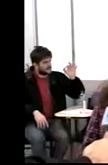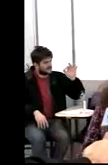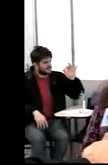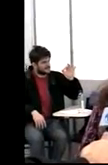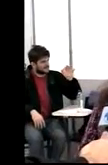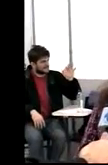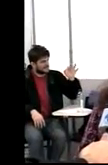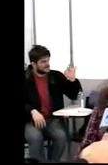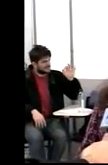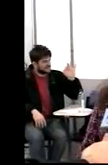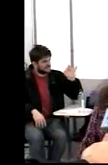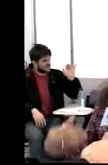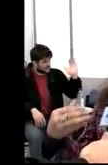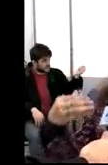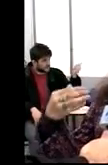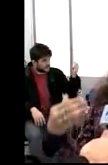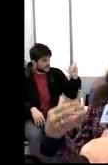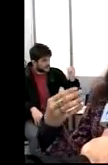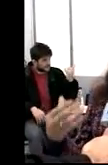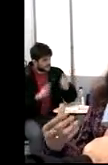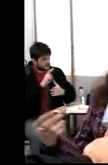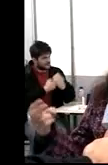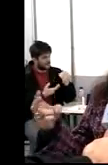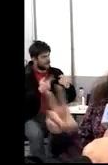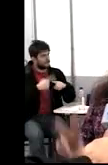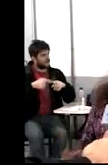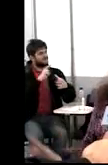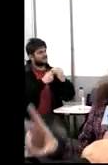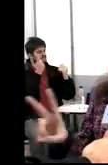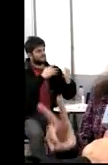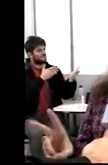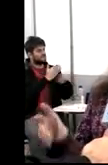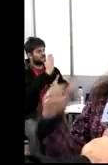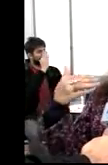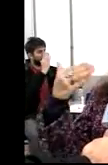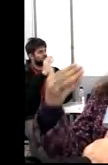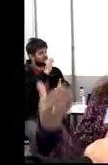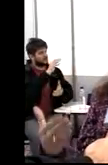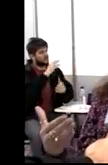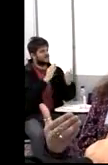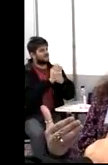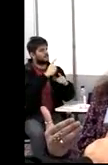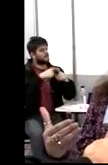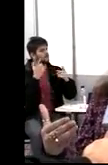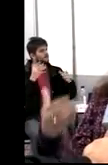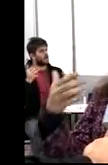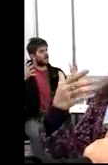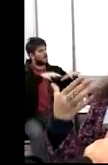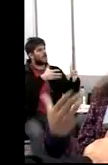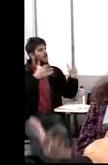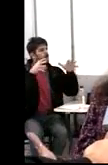nesse ambiente, né? A cultura surda, ela é visual, então você tem todo um tempo de respeitar uma